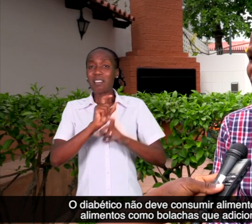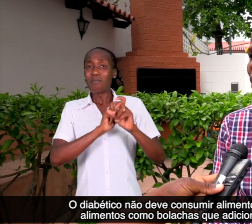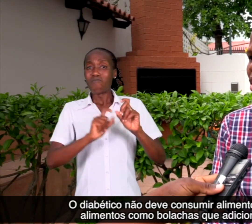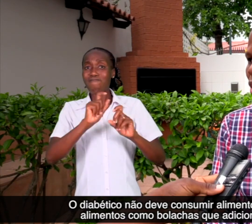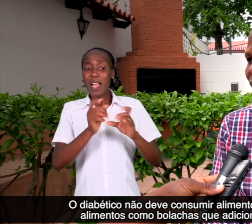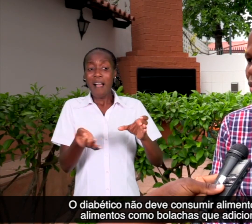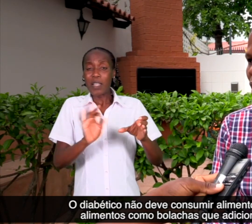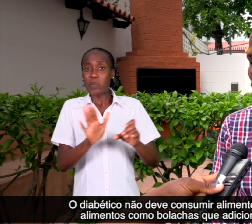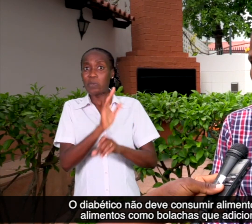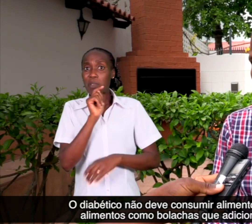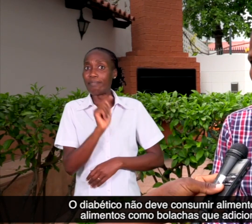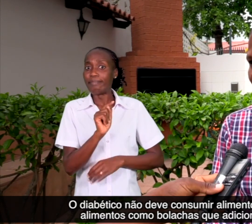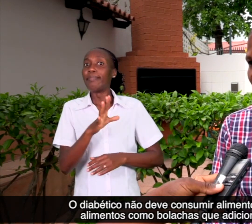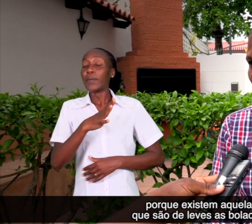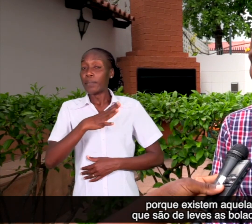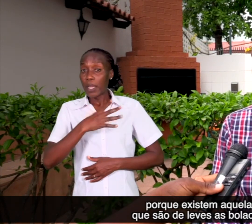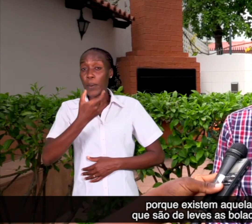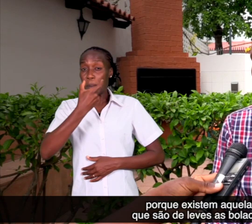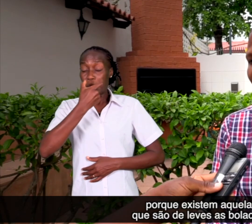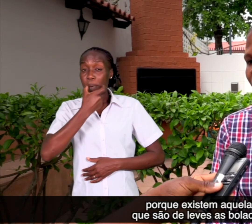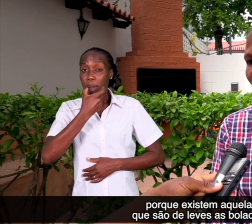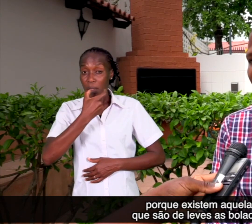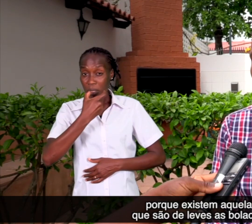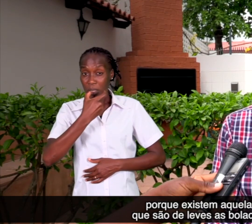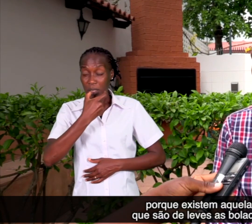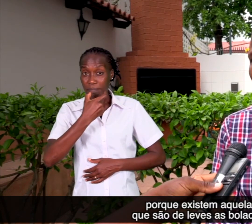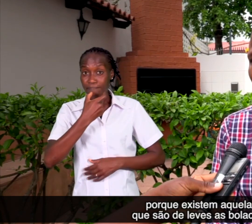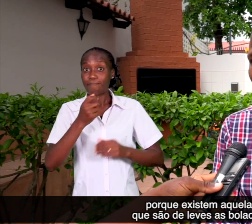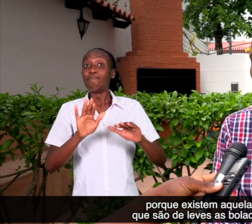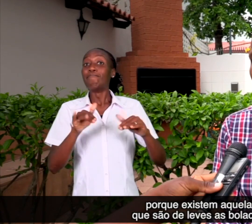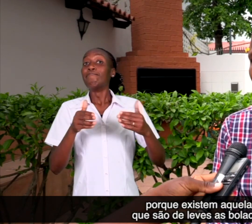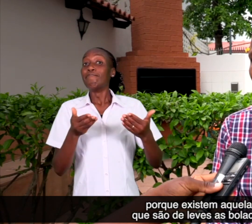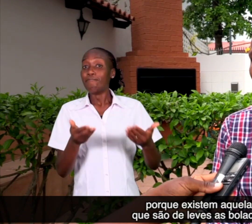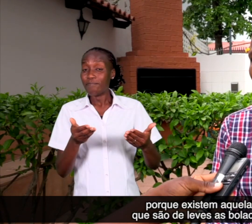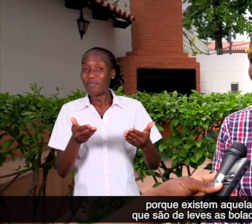que são adicionados os açúcares, porque existem aquelas bolachas que